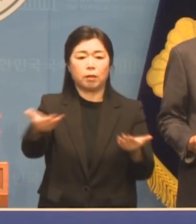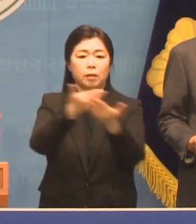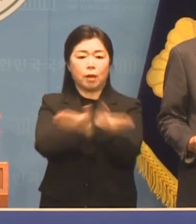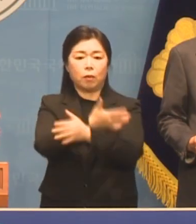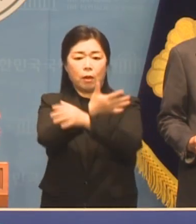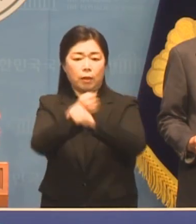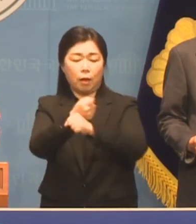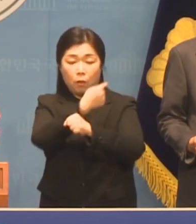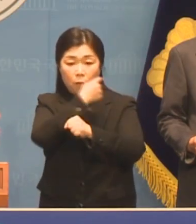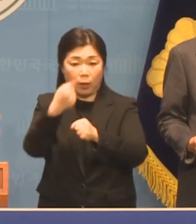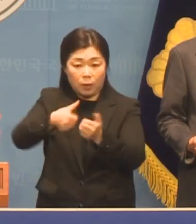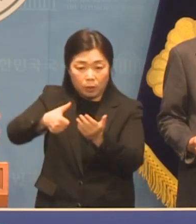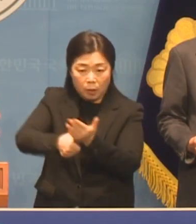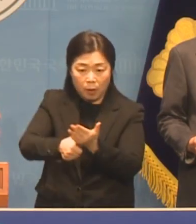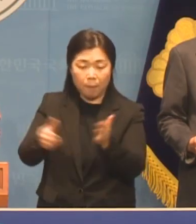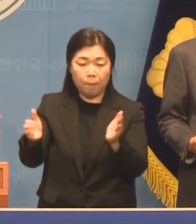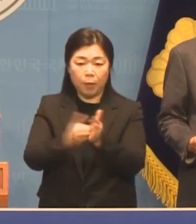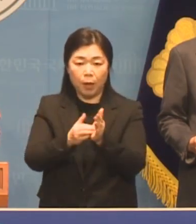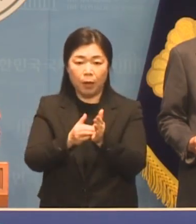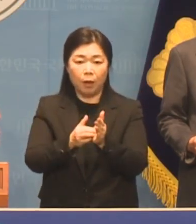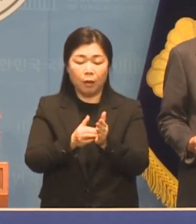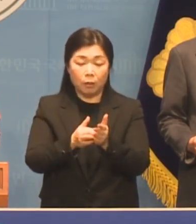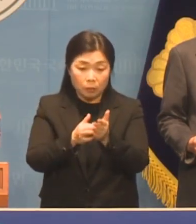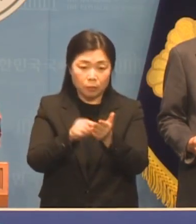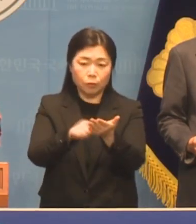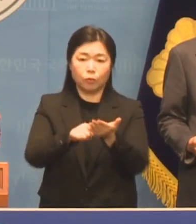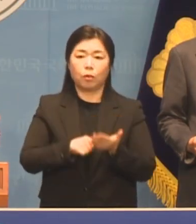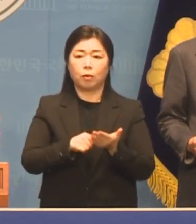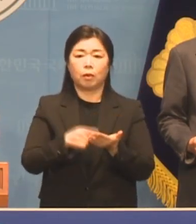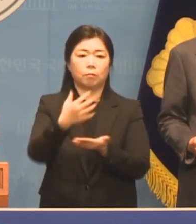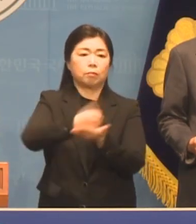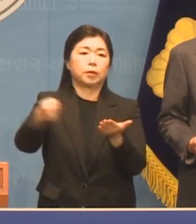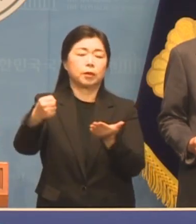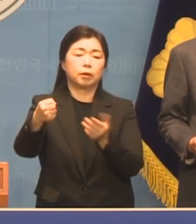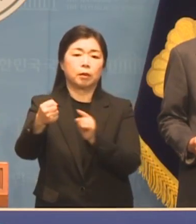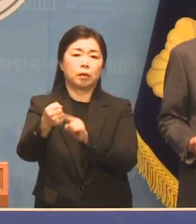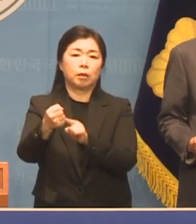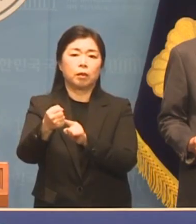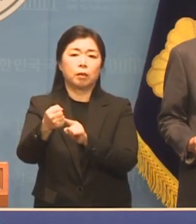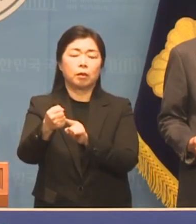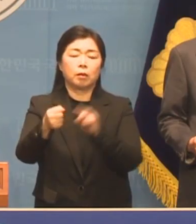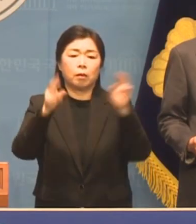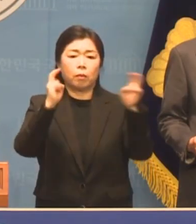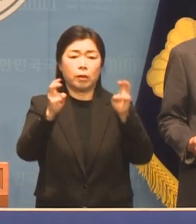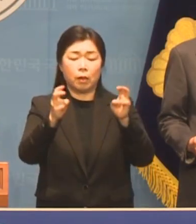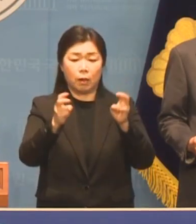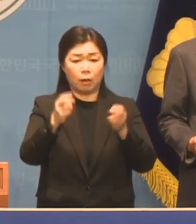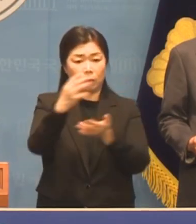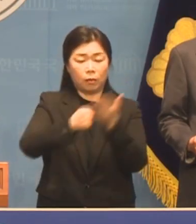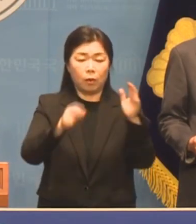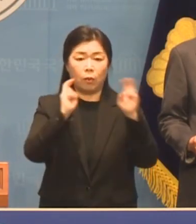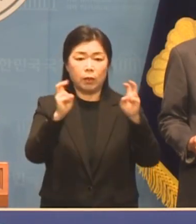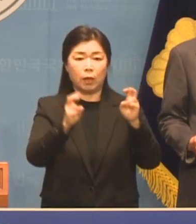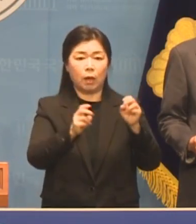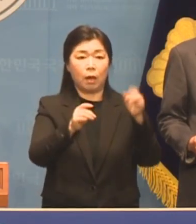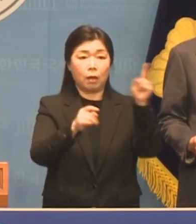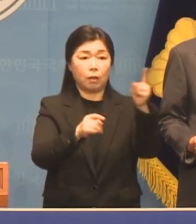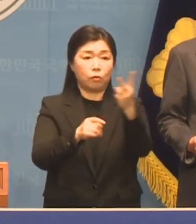및 확인서를 절취해 갔습니다. 이것은 분명한 기업 탈취